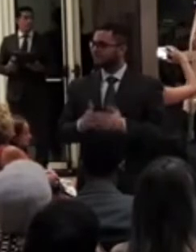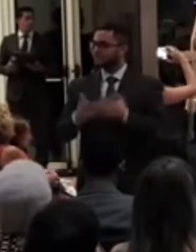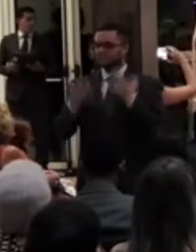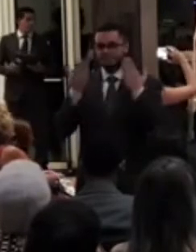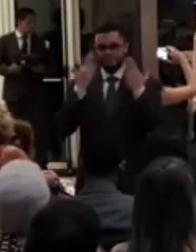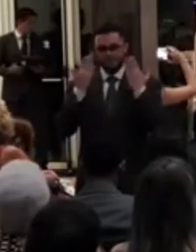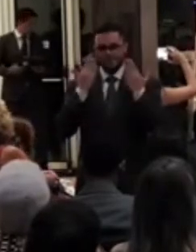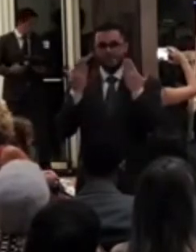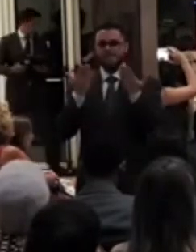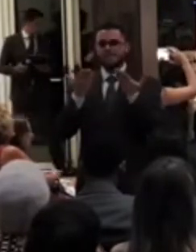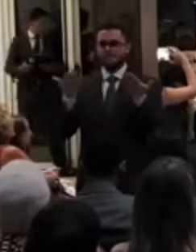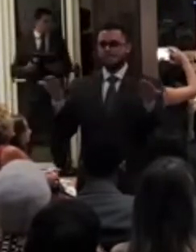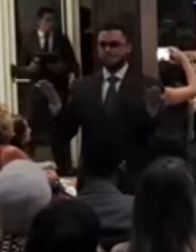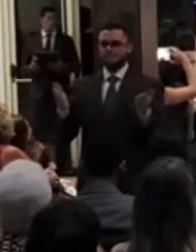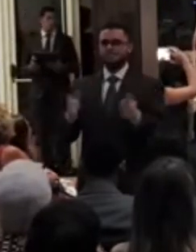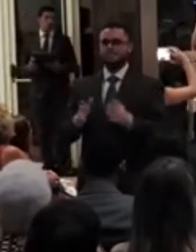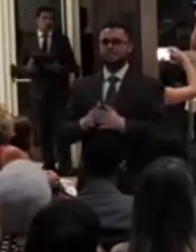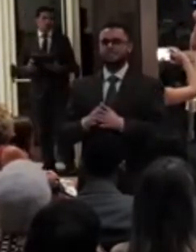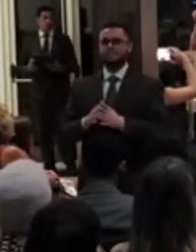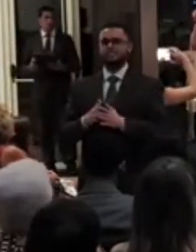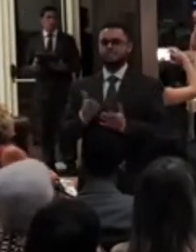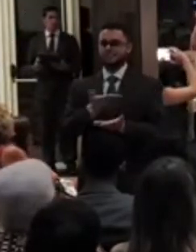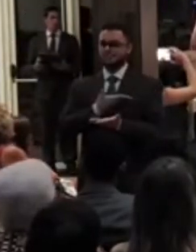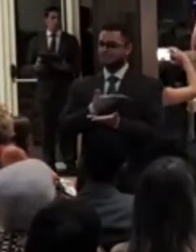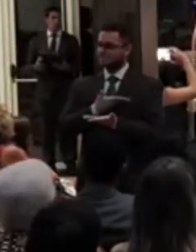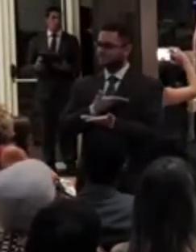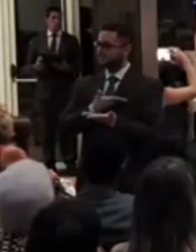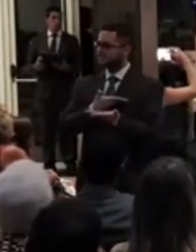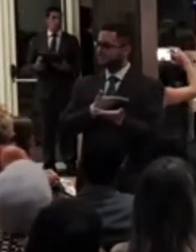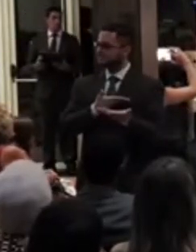psicólogas, psicólogos, nossos amigos,